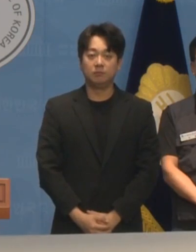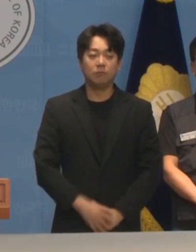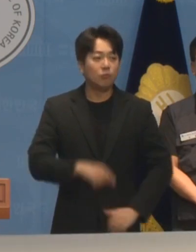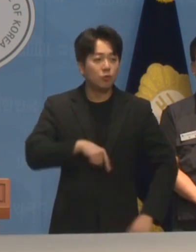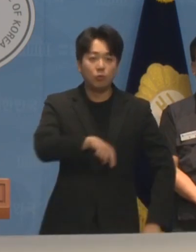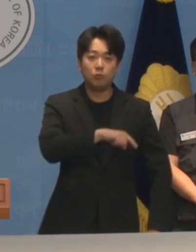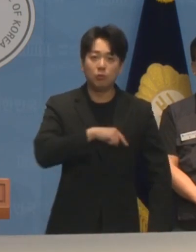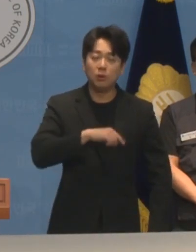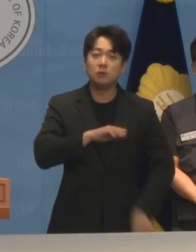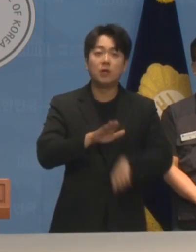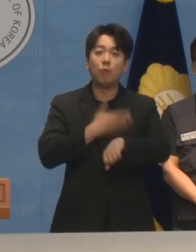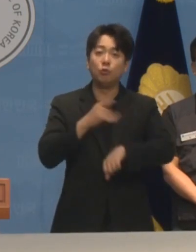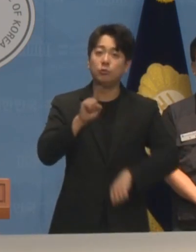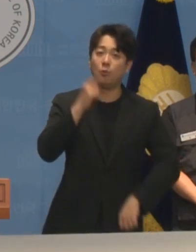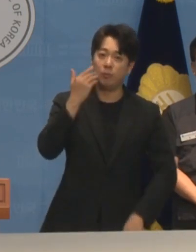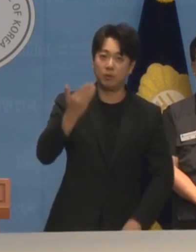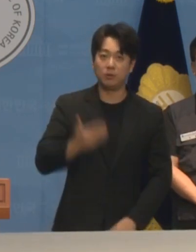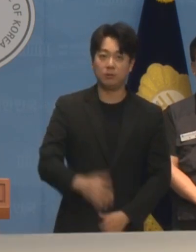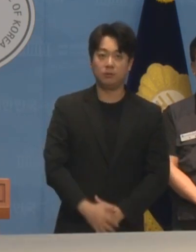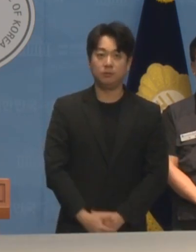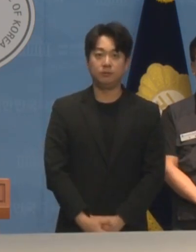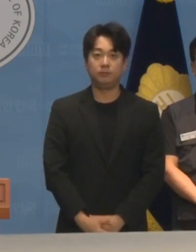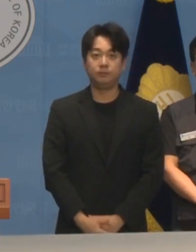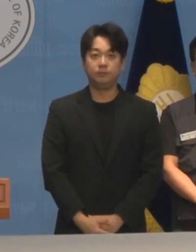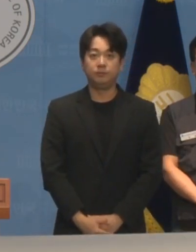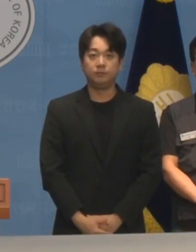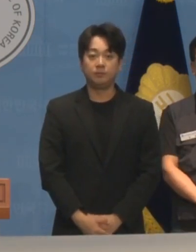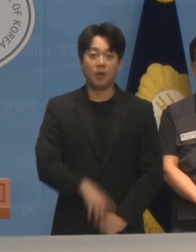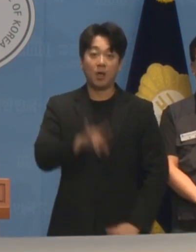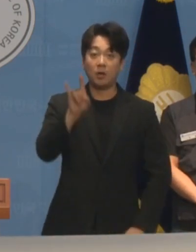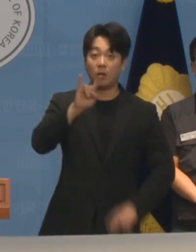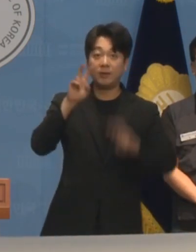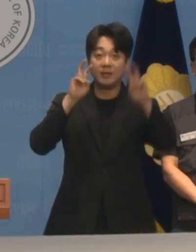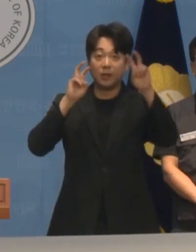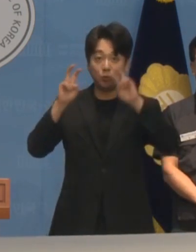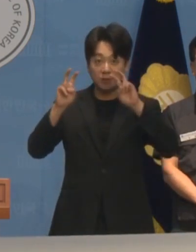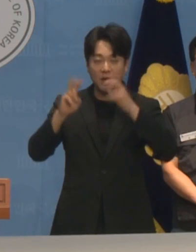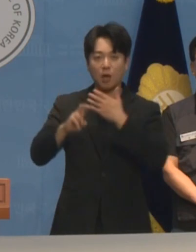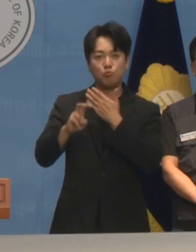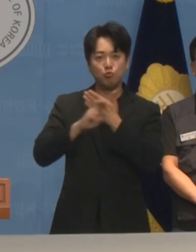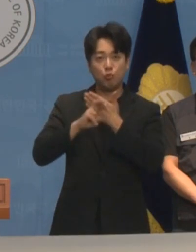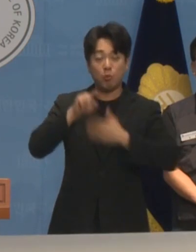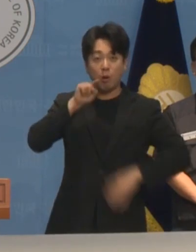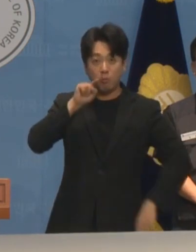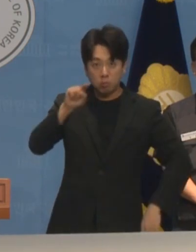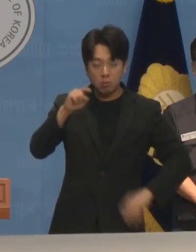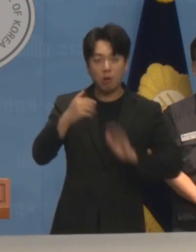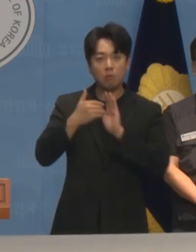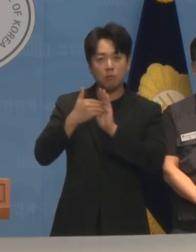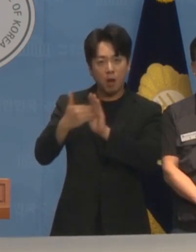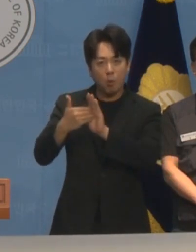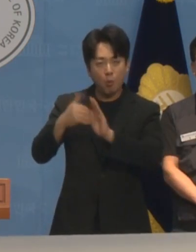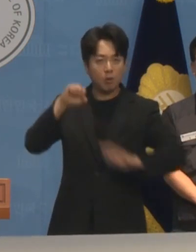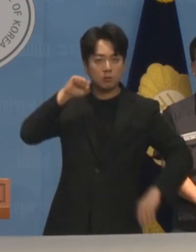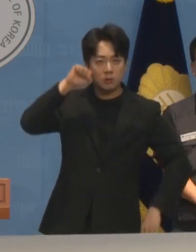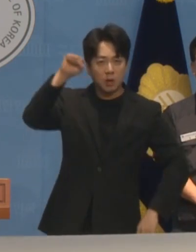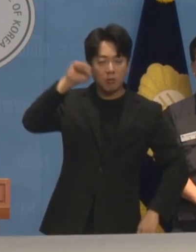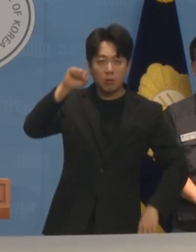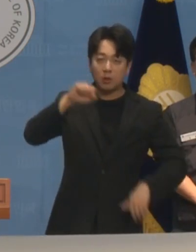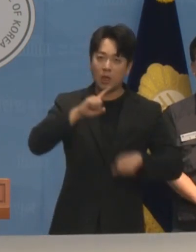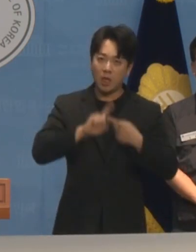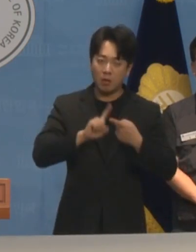무엇을 잘못했습니까? 현대자동차의 불법 파견 범죄에 맞서 투쟁하고 소송한 게